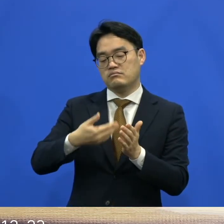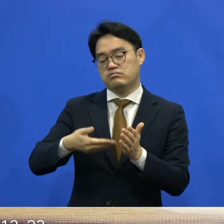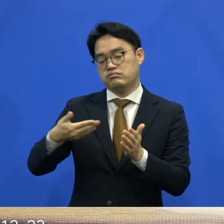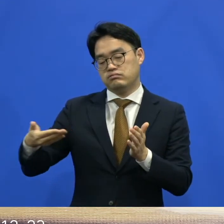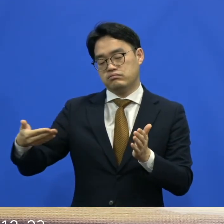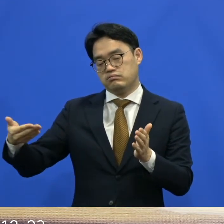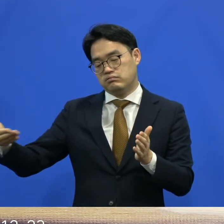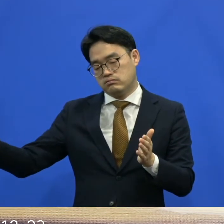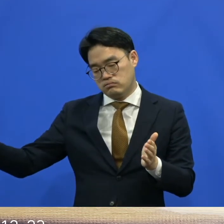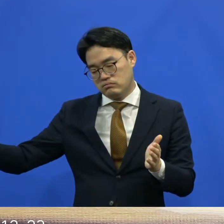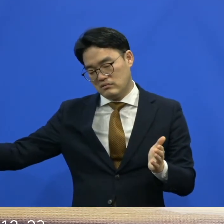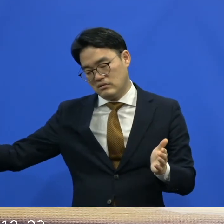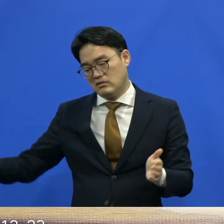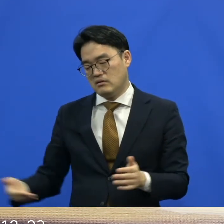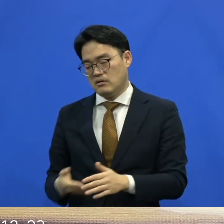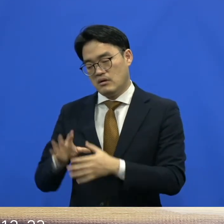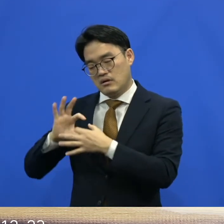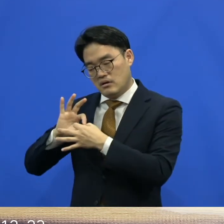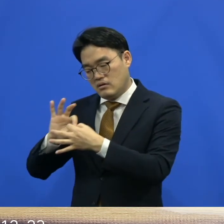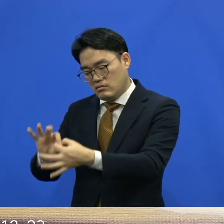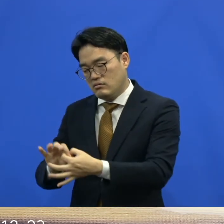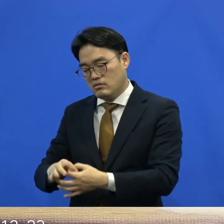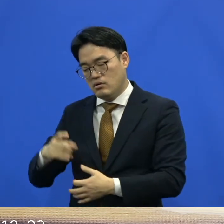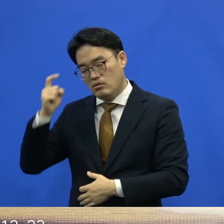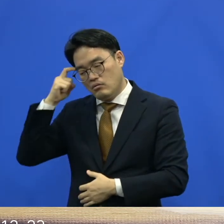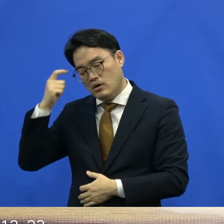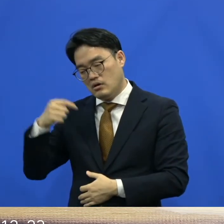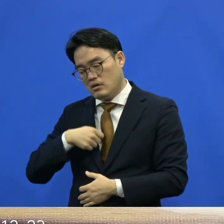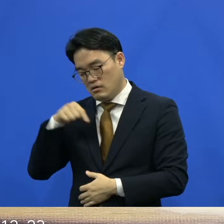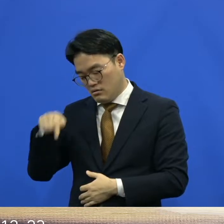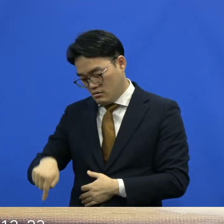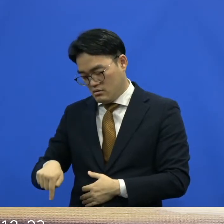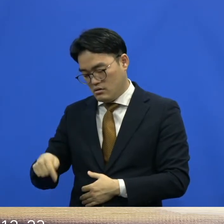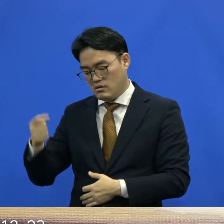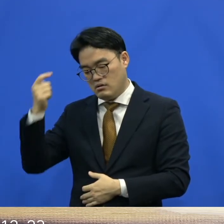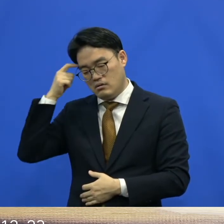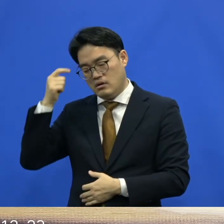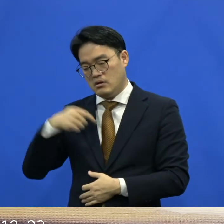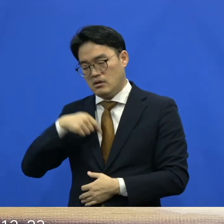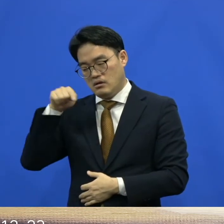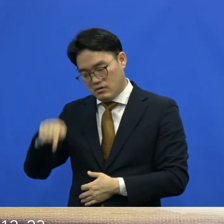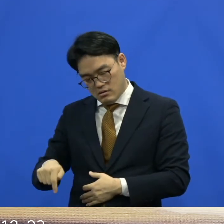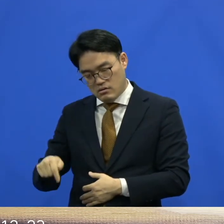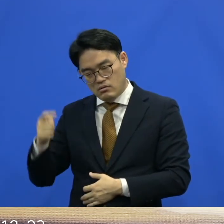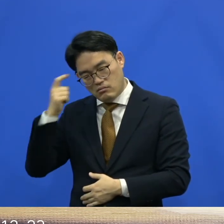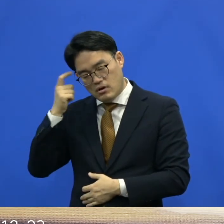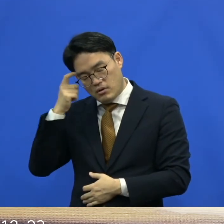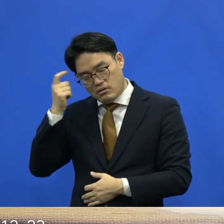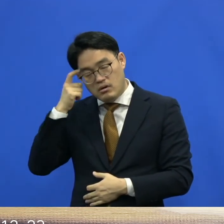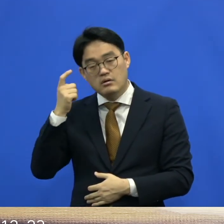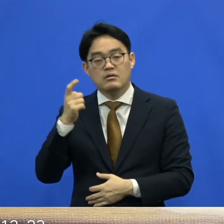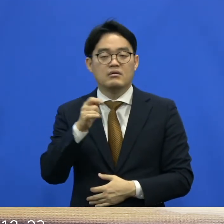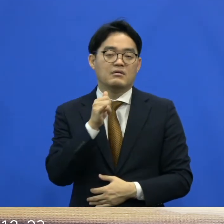왜 내가 여기 있나? 자, 그런데 감옥 안에서도 요셉은 놀랍게도 사람들로부터 신임을